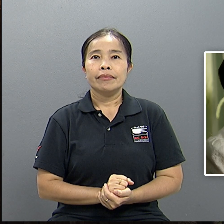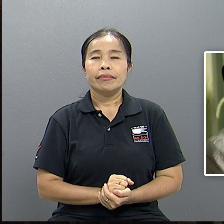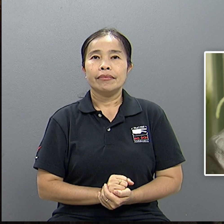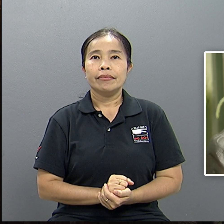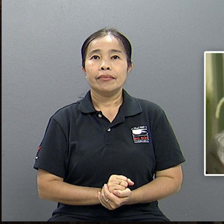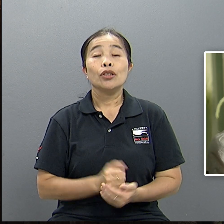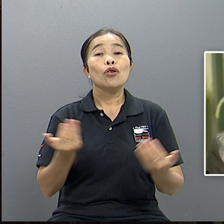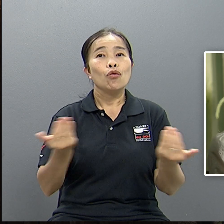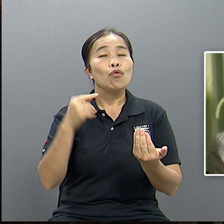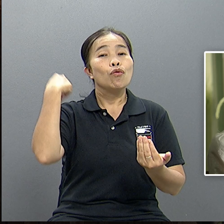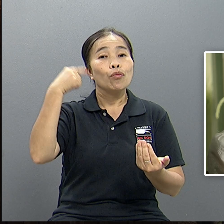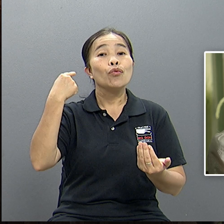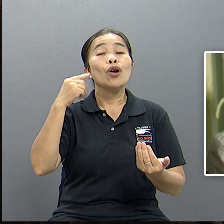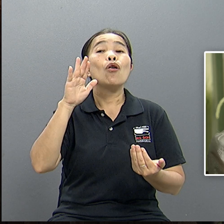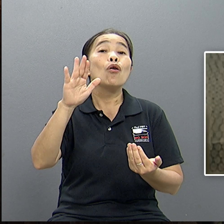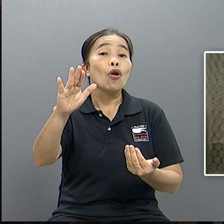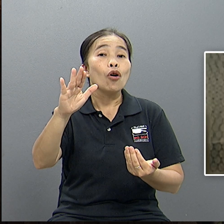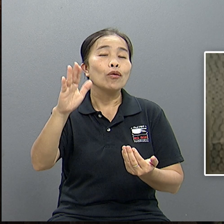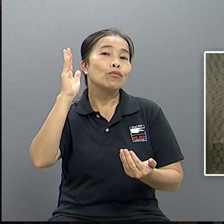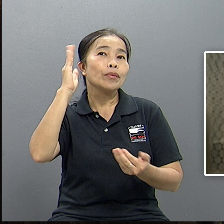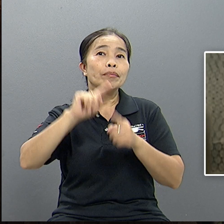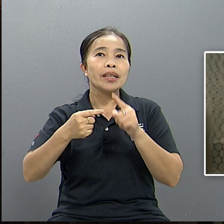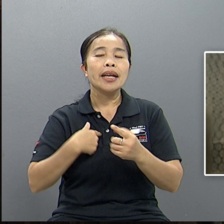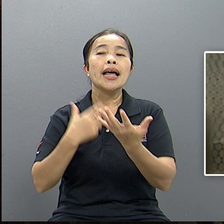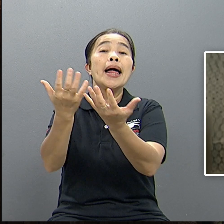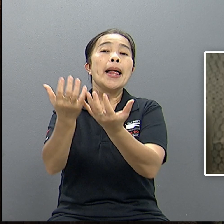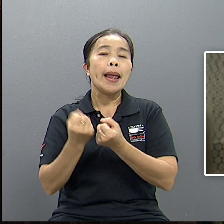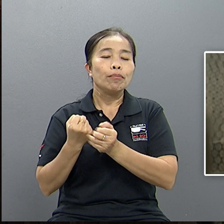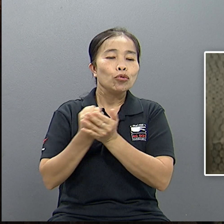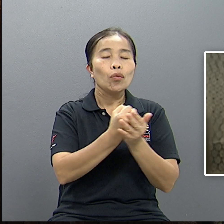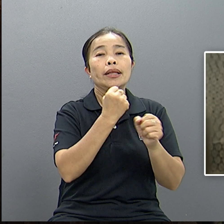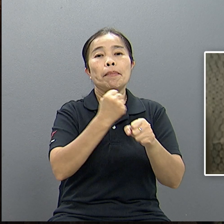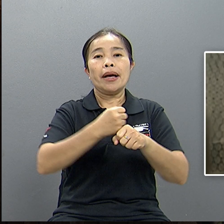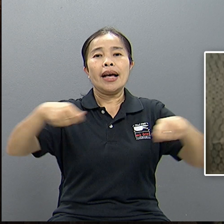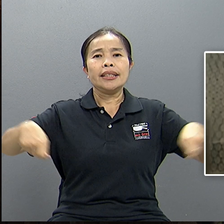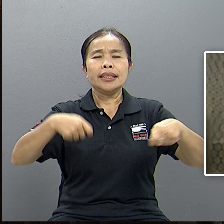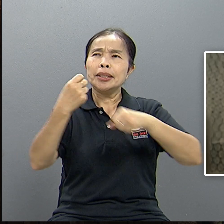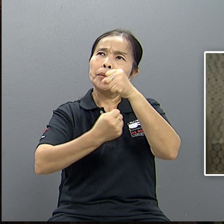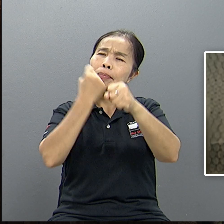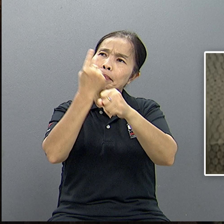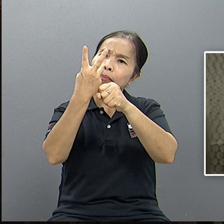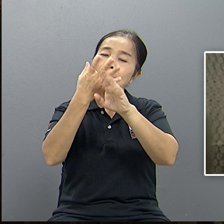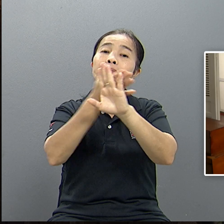ลูกสาวคุณพระพิชัยธานีค่ะอีฉันรับเข้ามาช่วยงานครัวเมื่อไม่กี่ปีนี้เอง